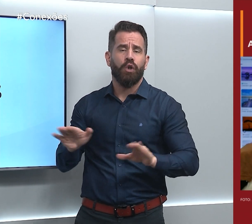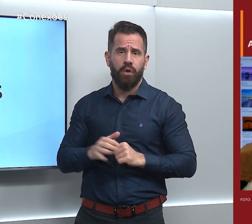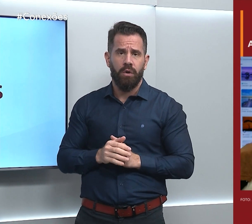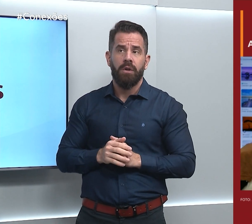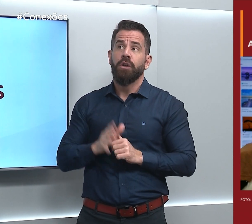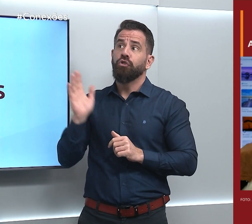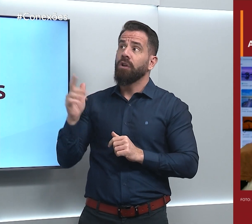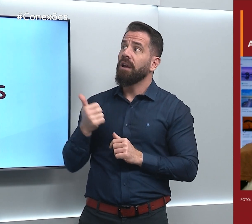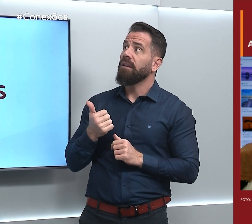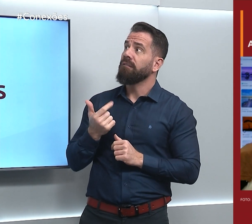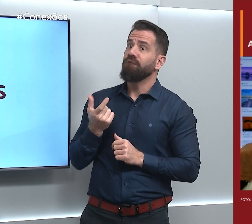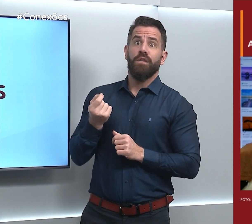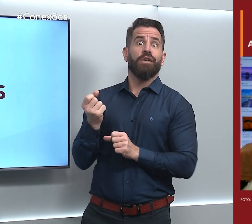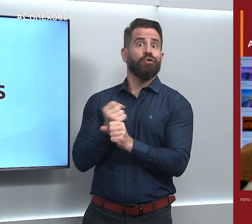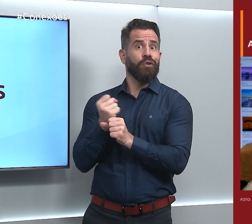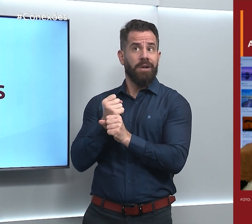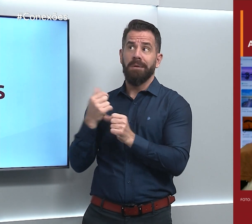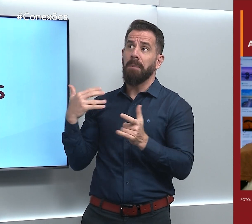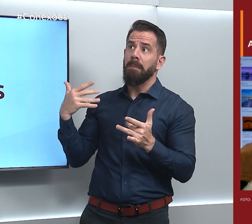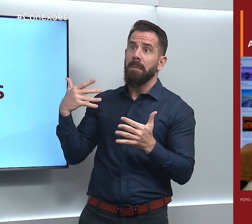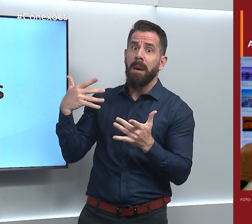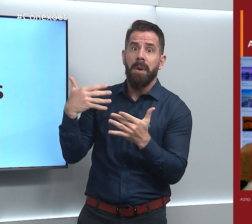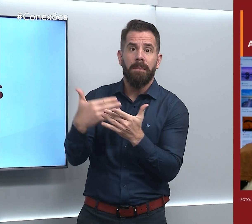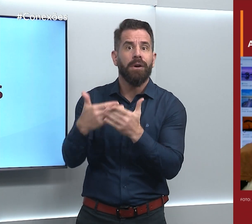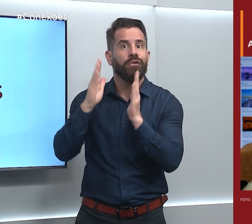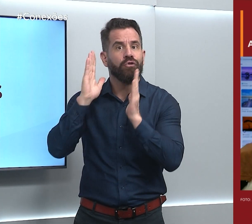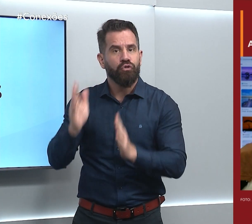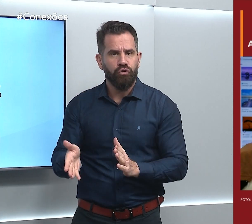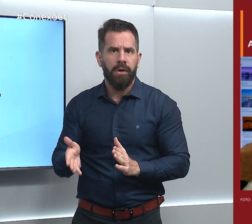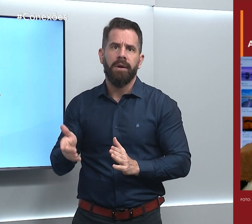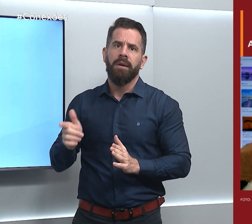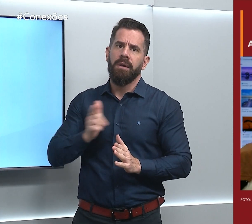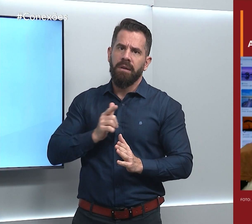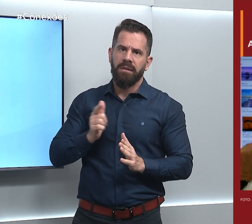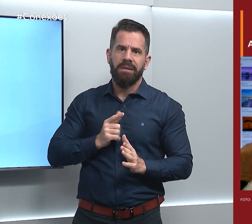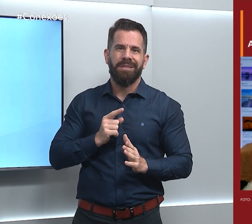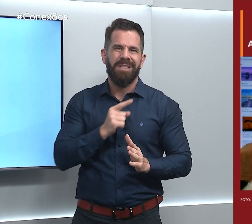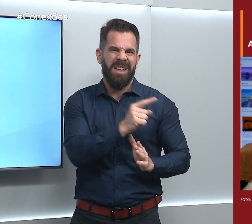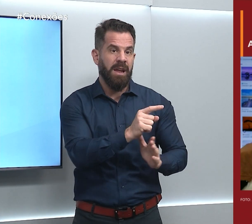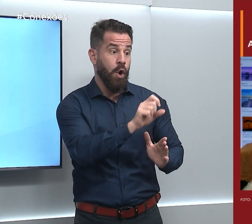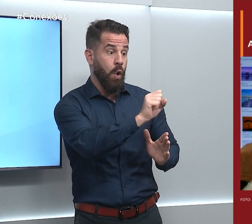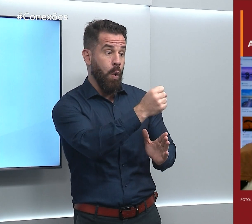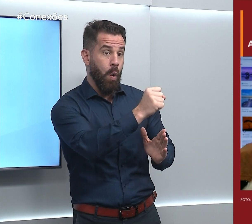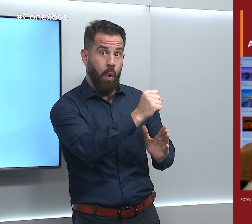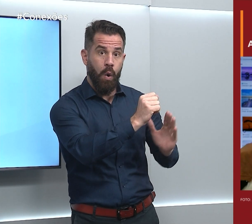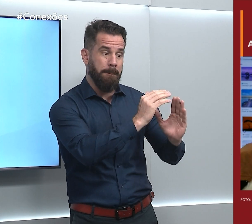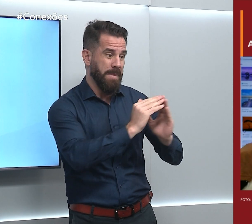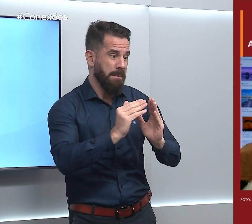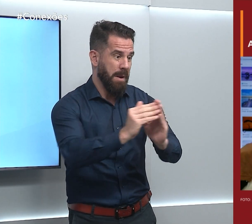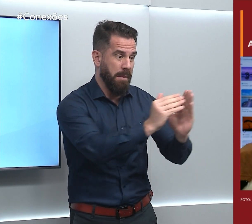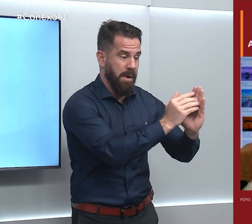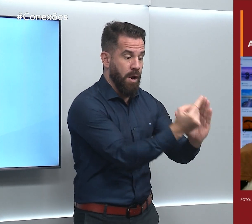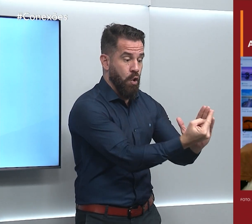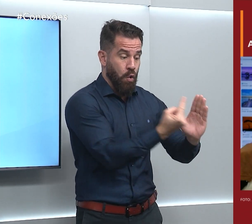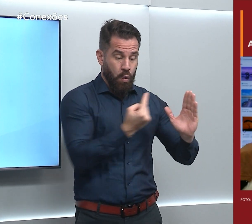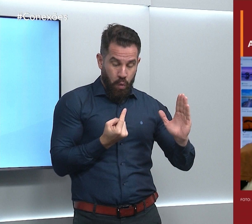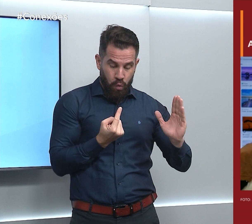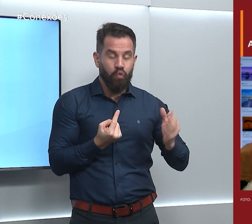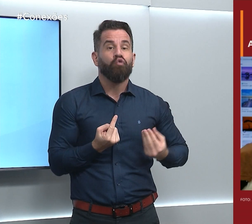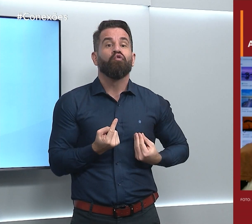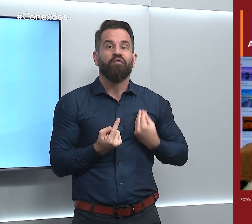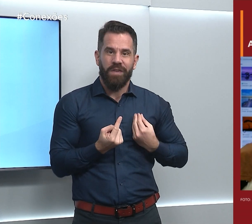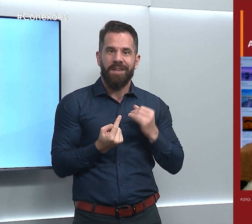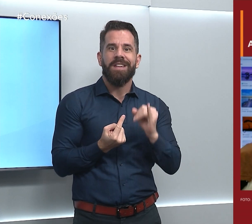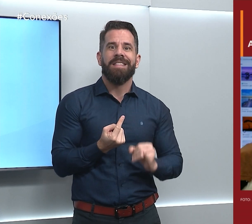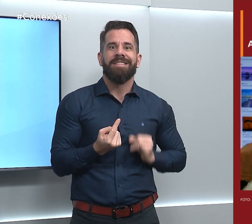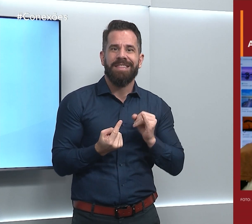2 décadas, então, o país passou de 1 a cada 8 domicílios com internet para 7 a